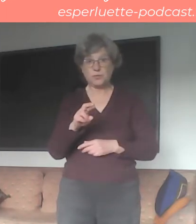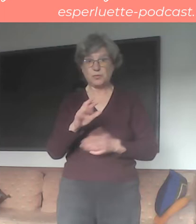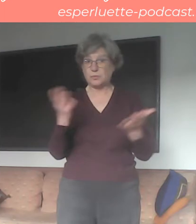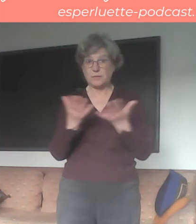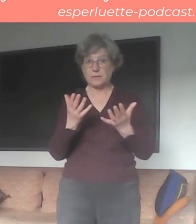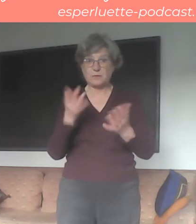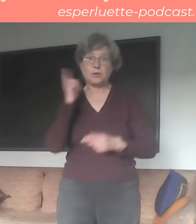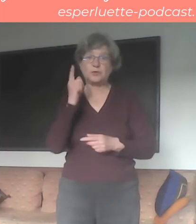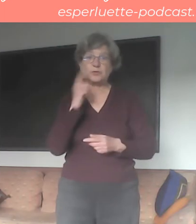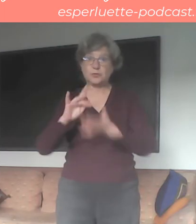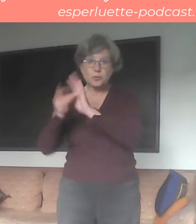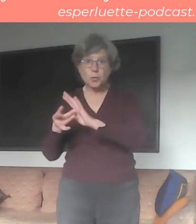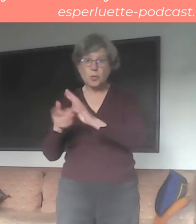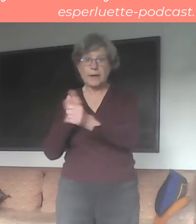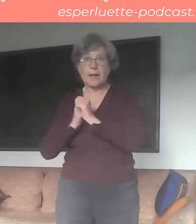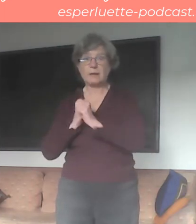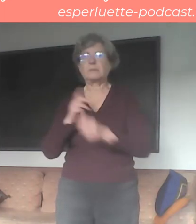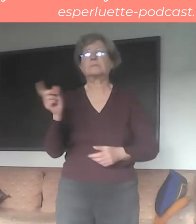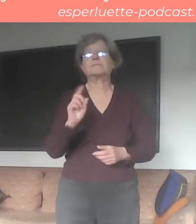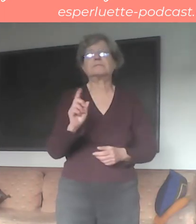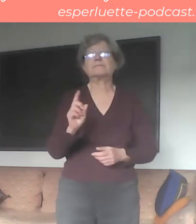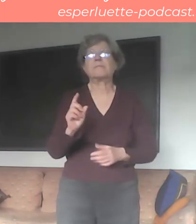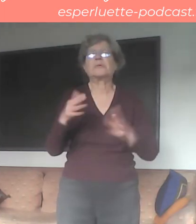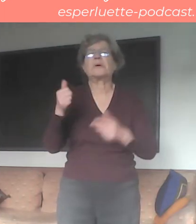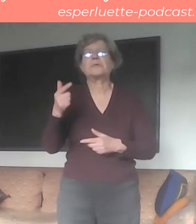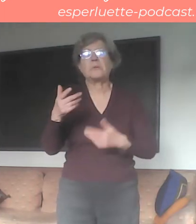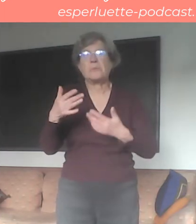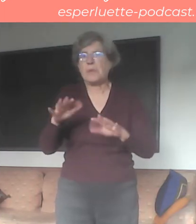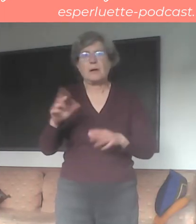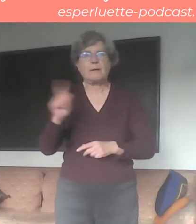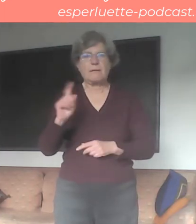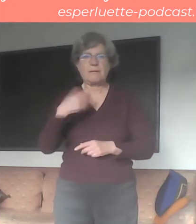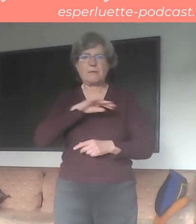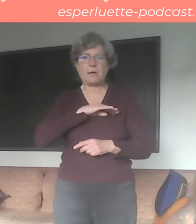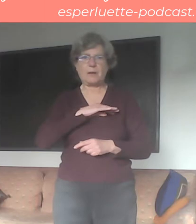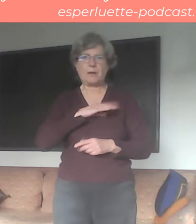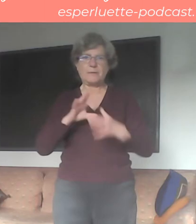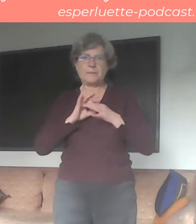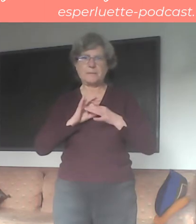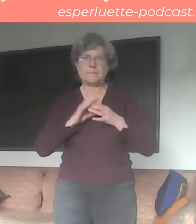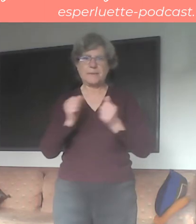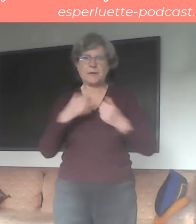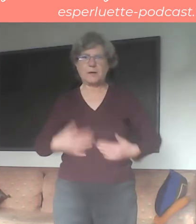ont joué à être sourds, j'allais dire, et se sont trop mis à la place des sourds,